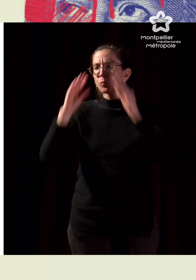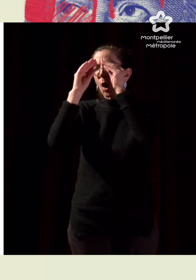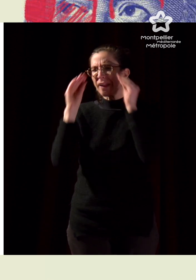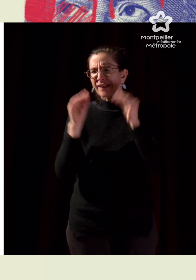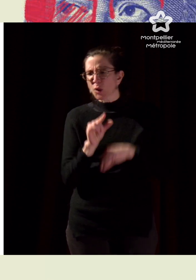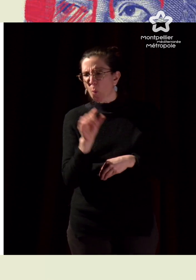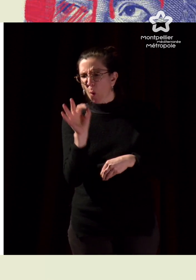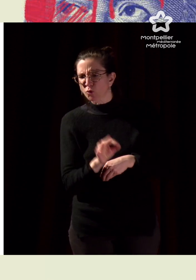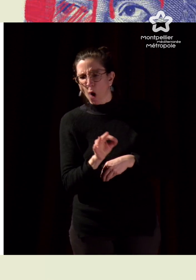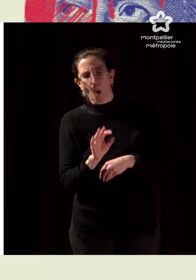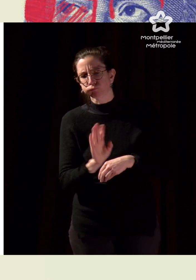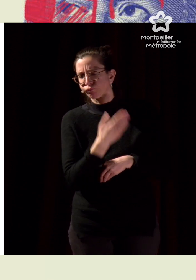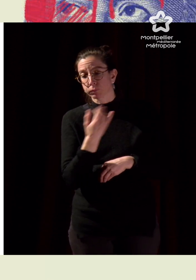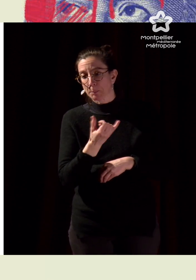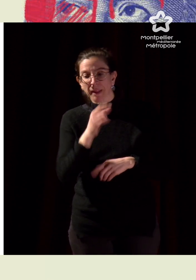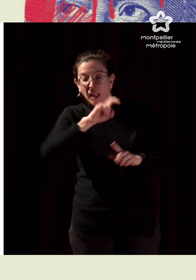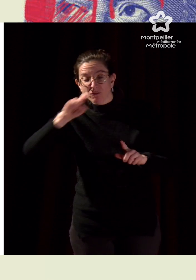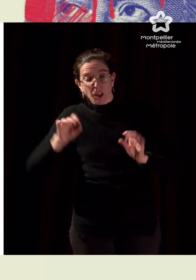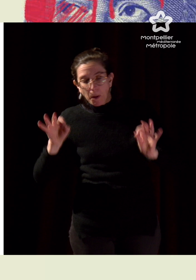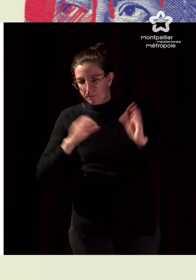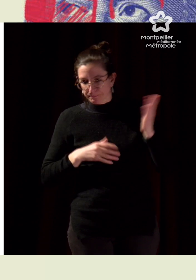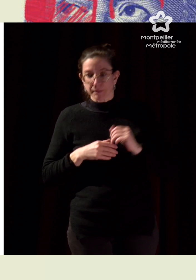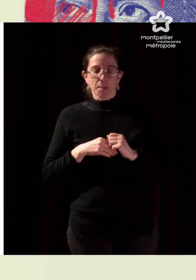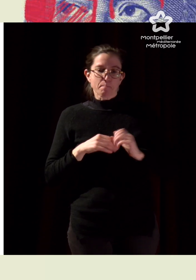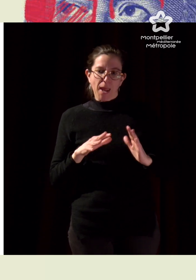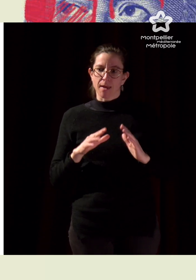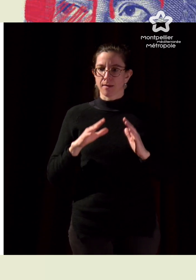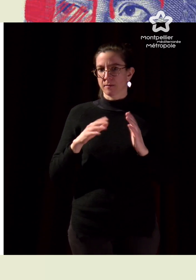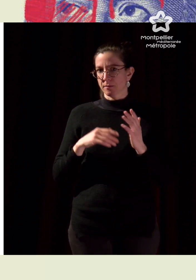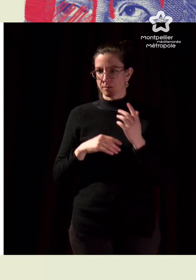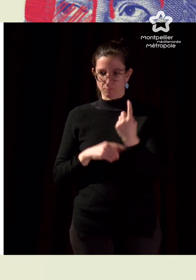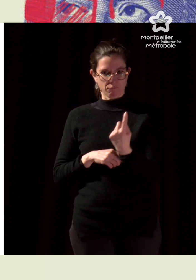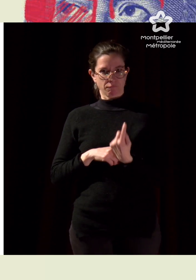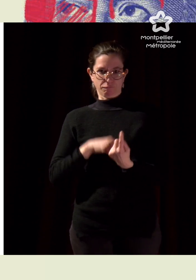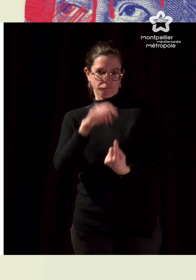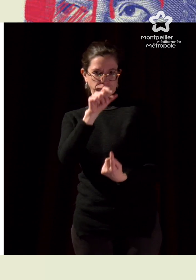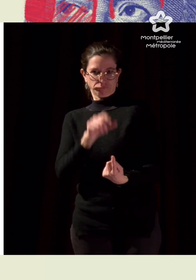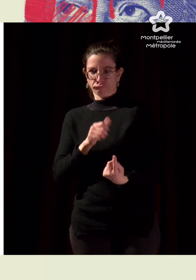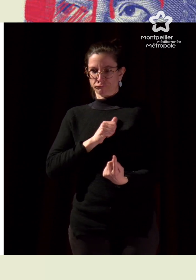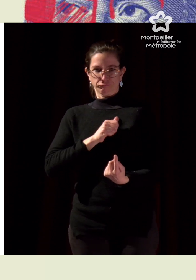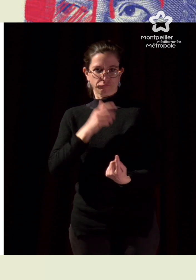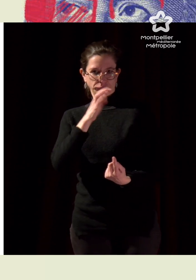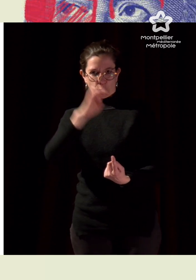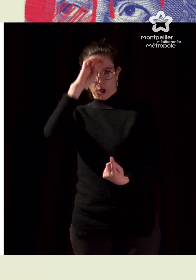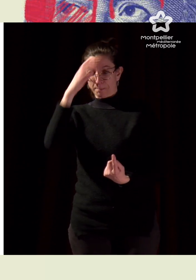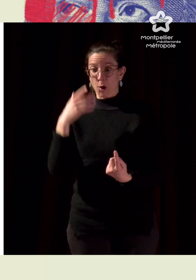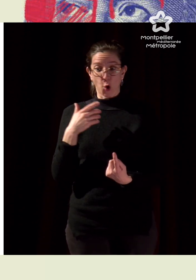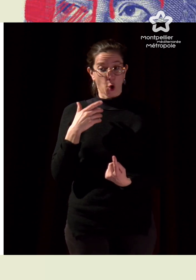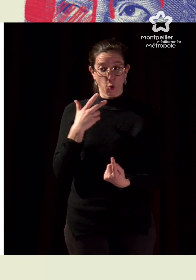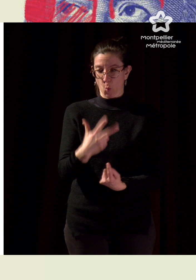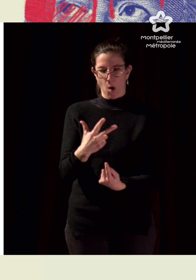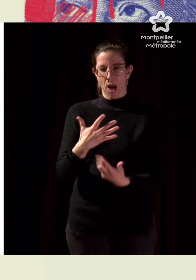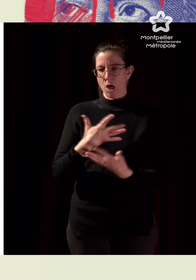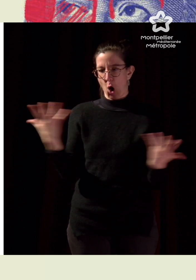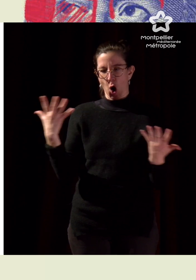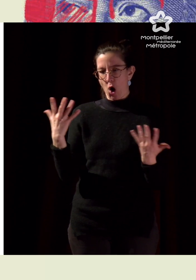verrait pas sur le graphique. Il est composé de 3 grandes composantes. En orange, les